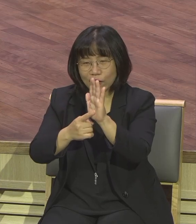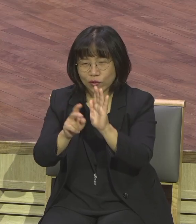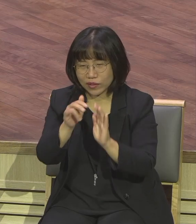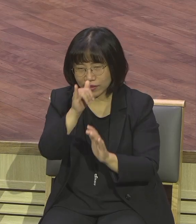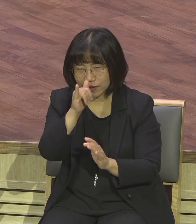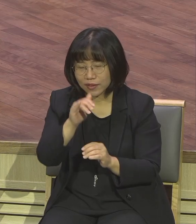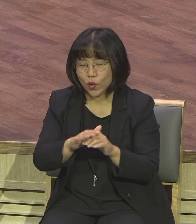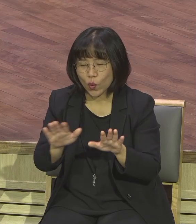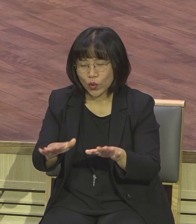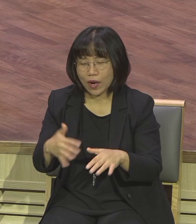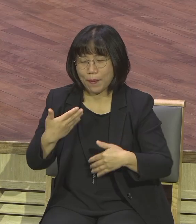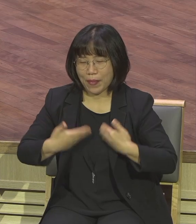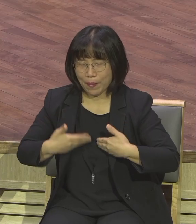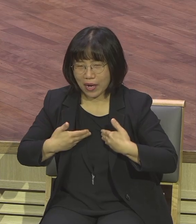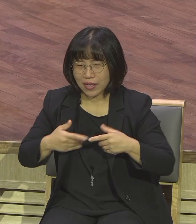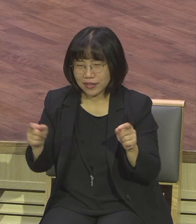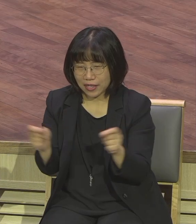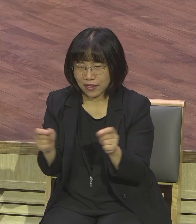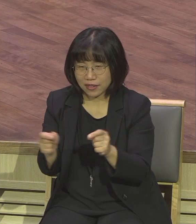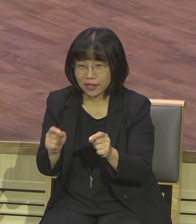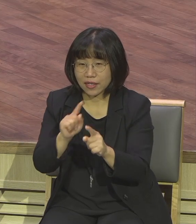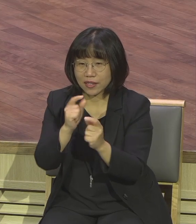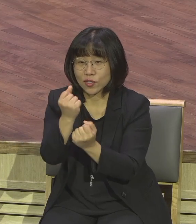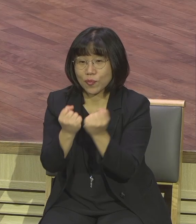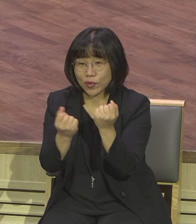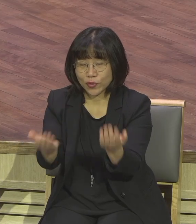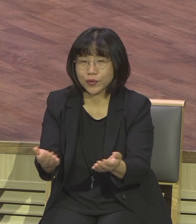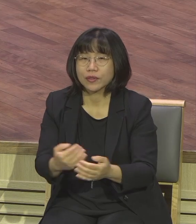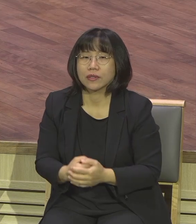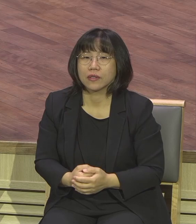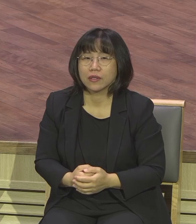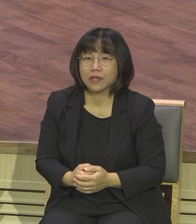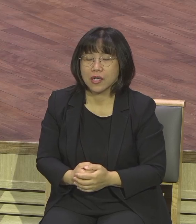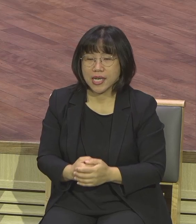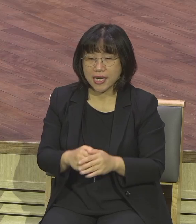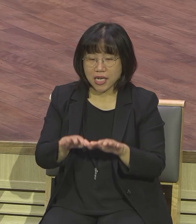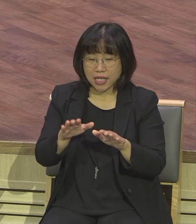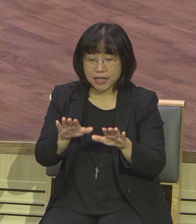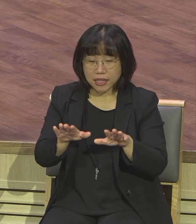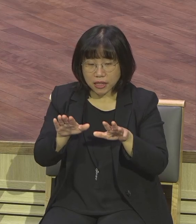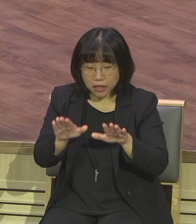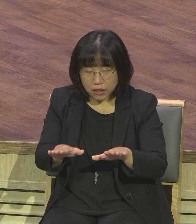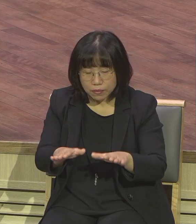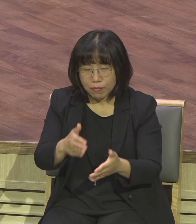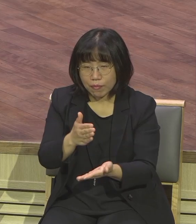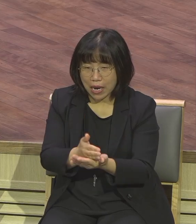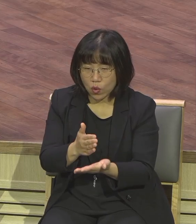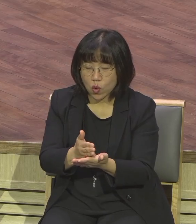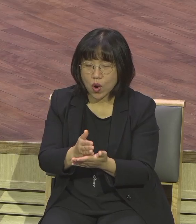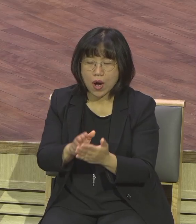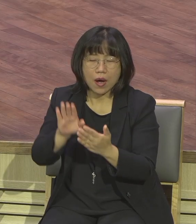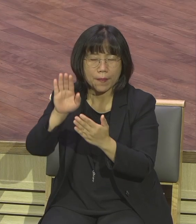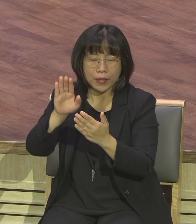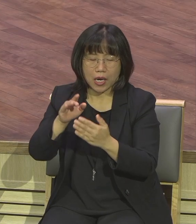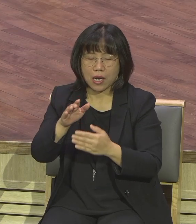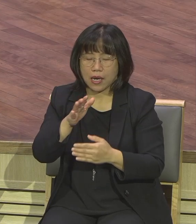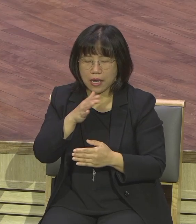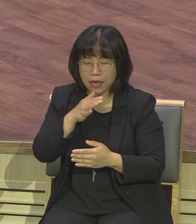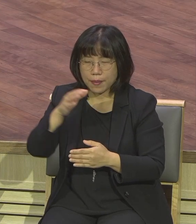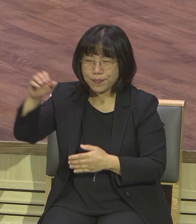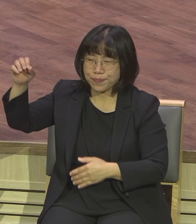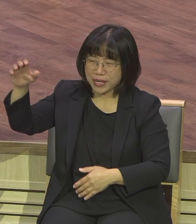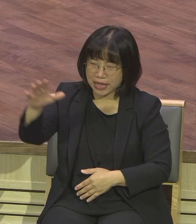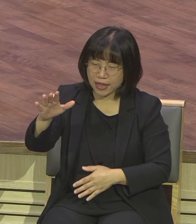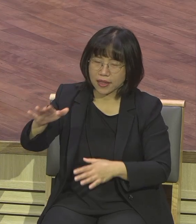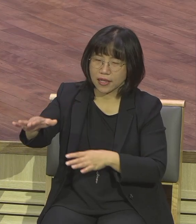현실 본 거예요. 현실. 현실만 보고 그렇게 아웅다웅 하는 것이 아니라 이 다른 현실이 뭐냐? 빛의 경지.